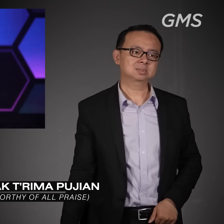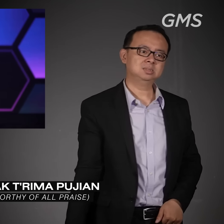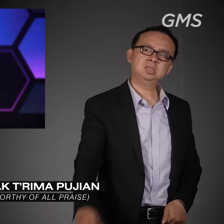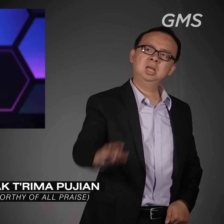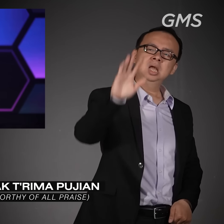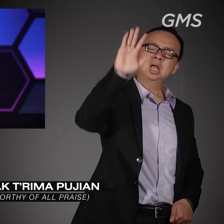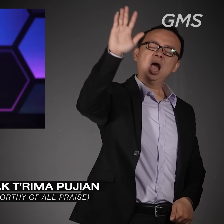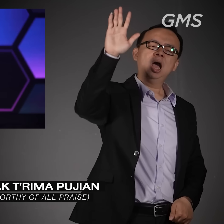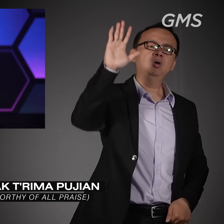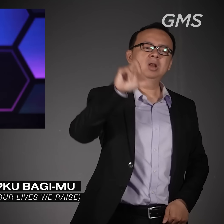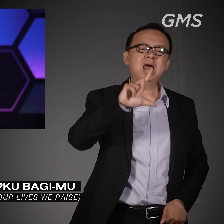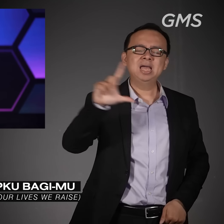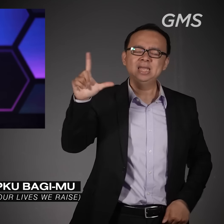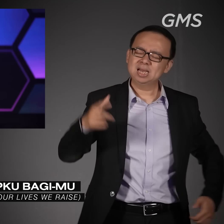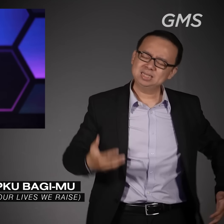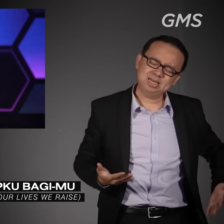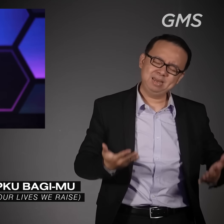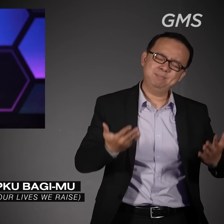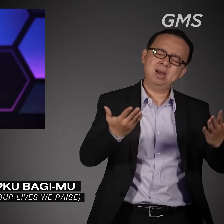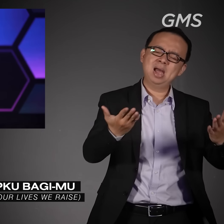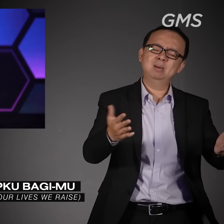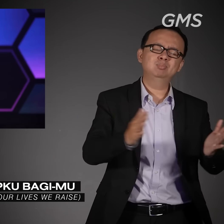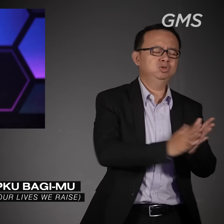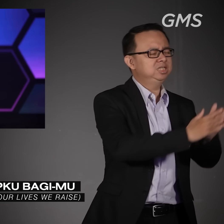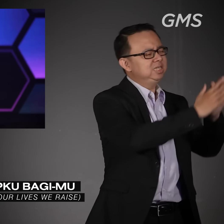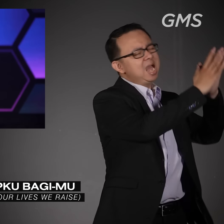Kau layak terima pujian,